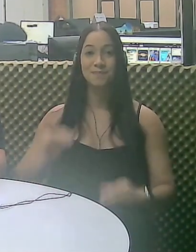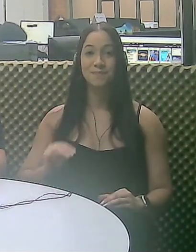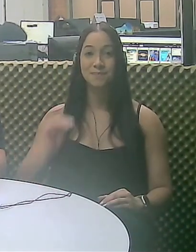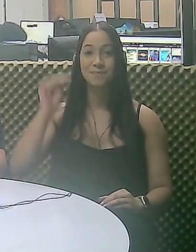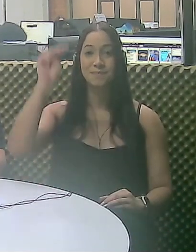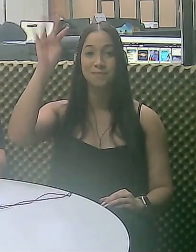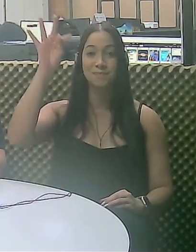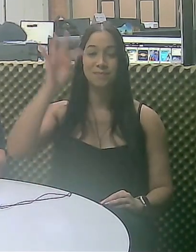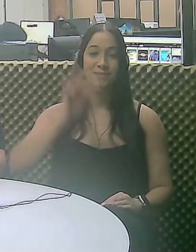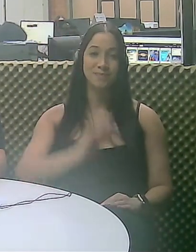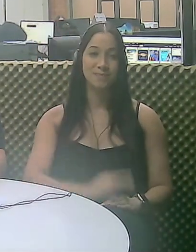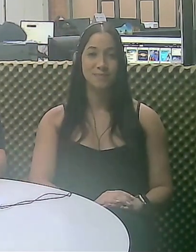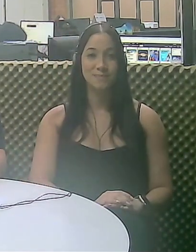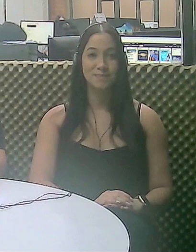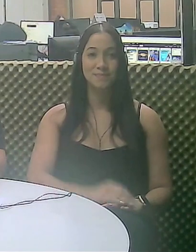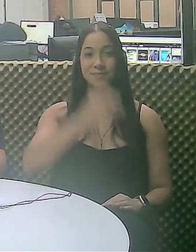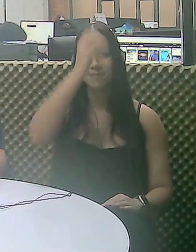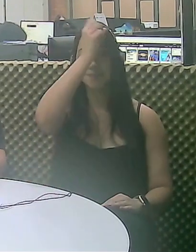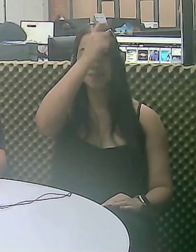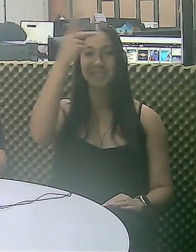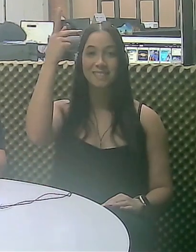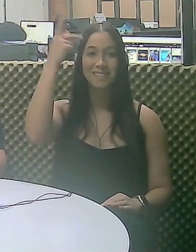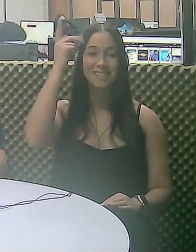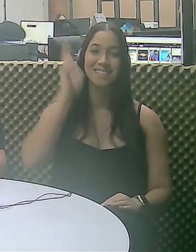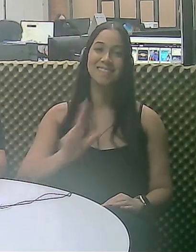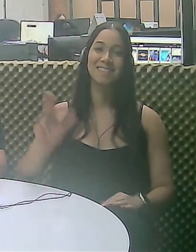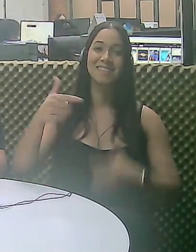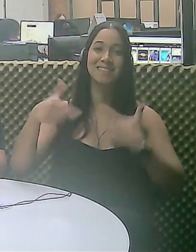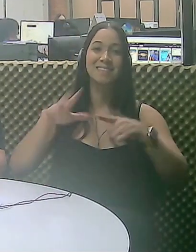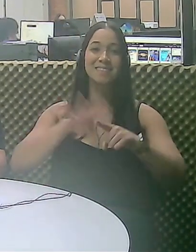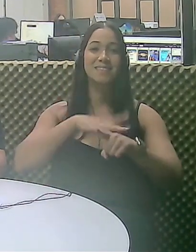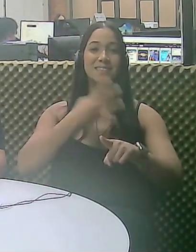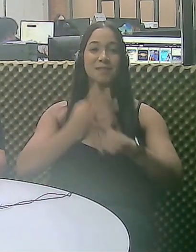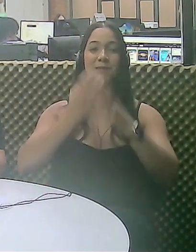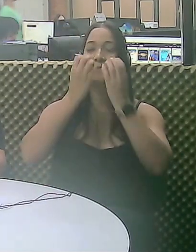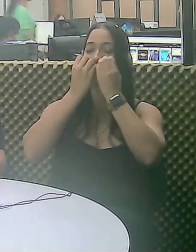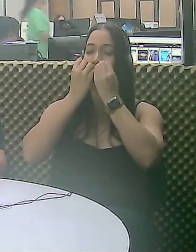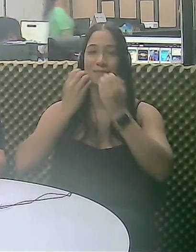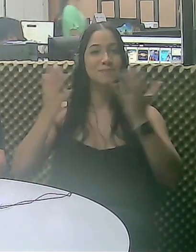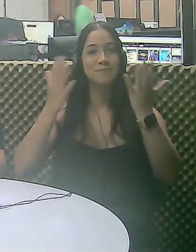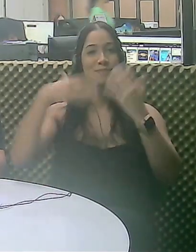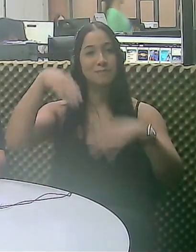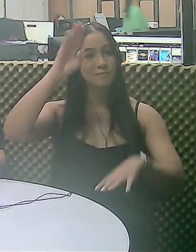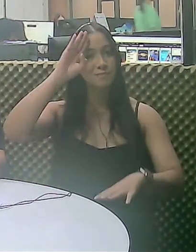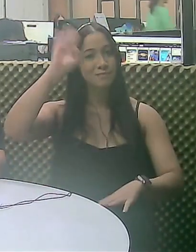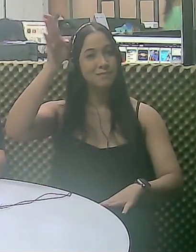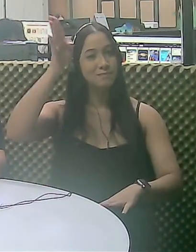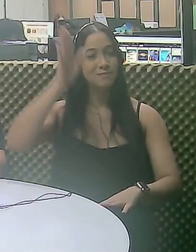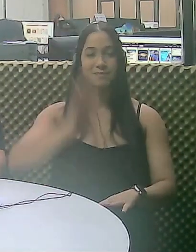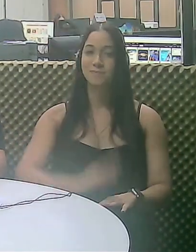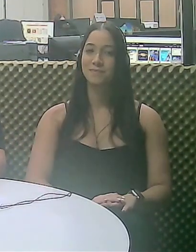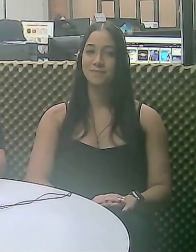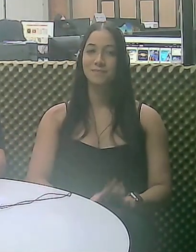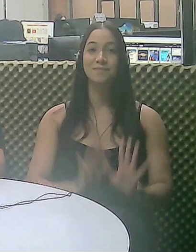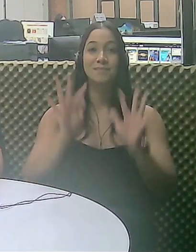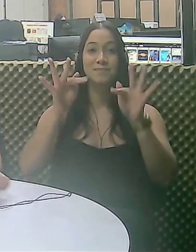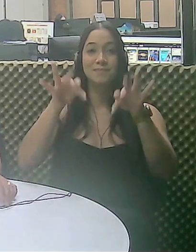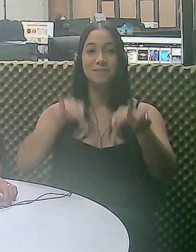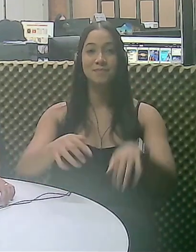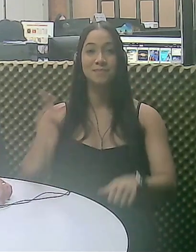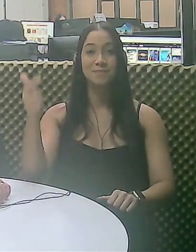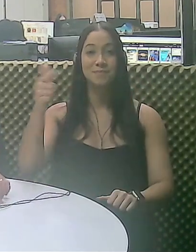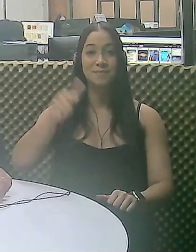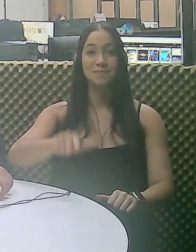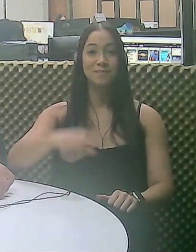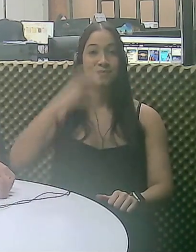Comunicação, Marco Túlio de Castro Kalimann. Prefeitura de Uberlândia, fazer mais, fazer bem. Até amanhã.